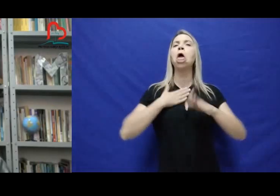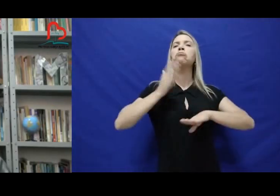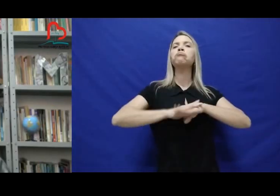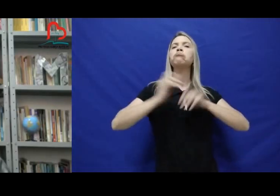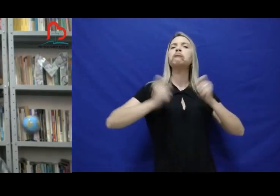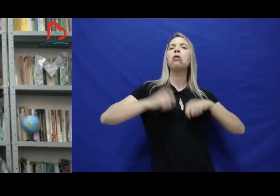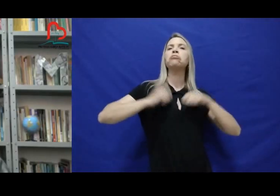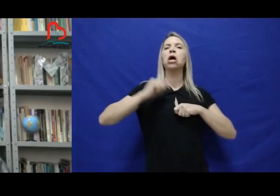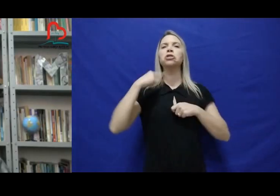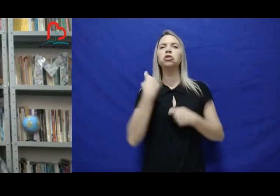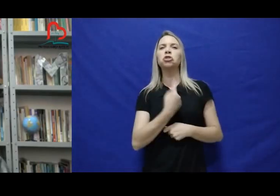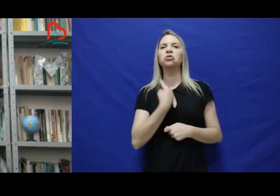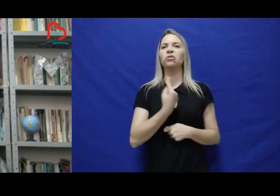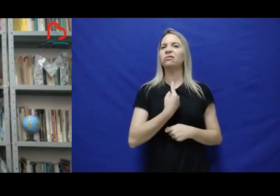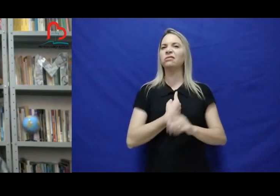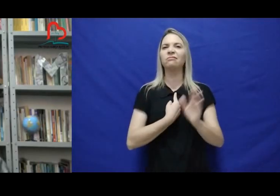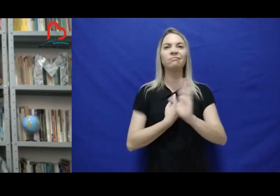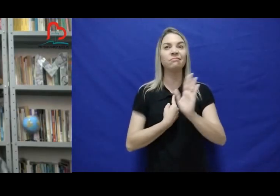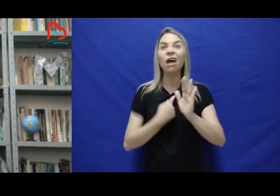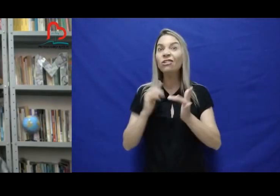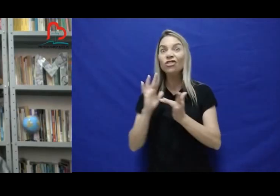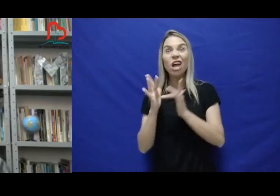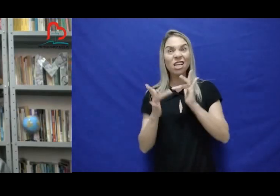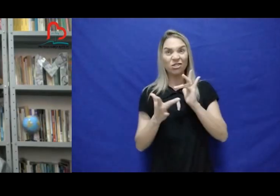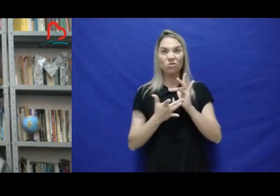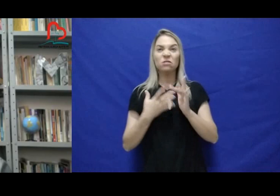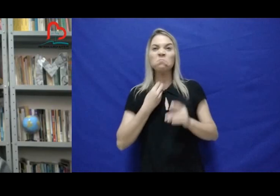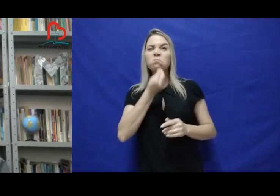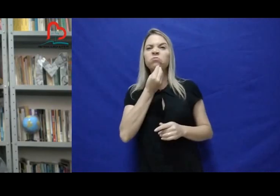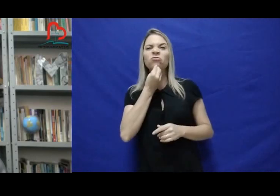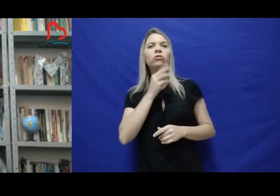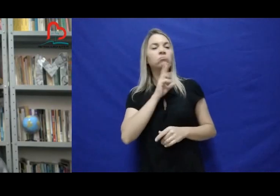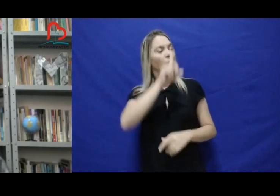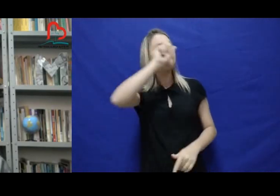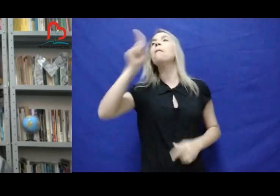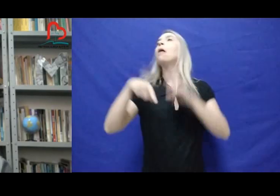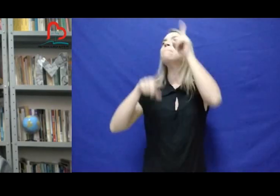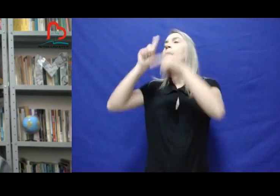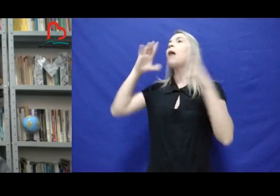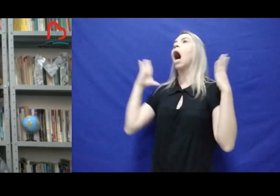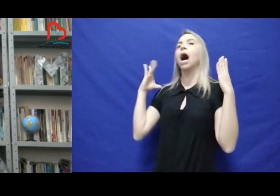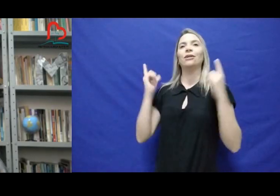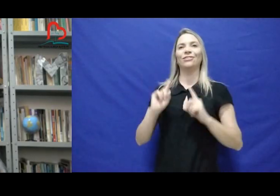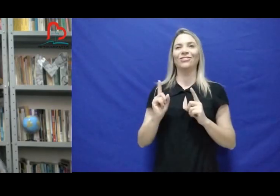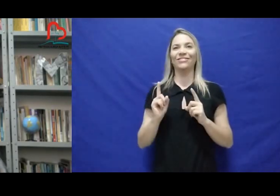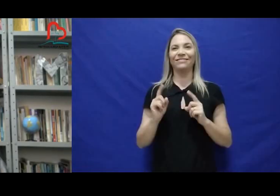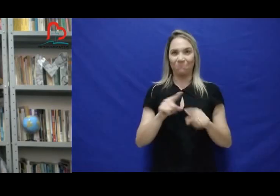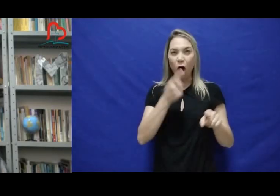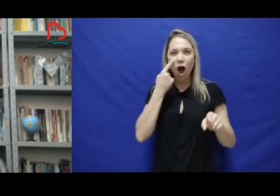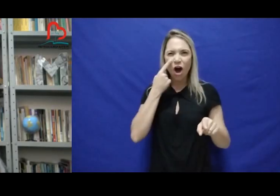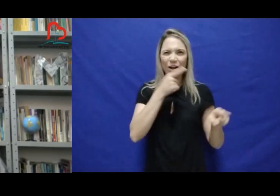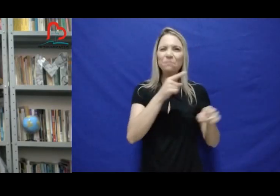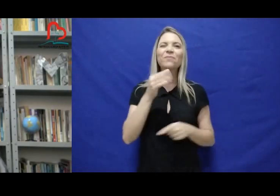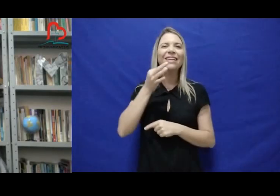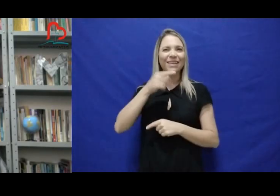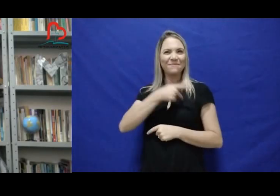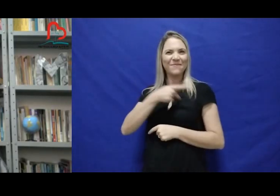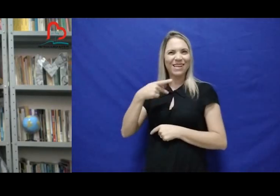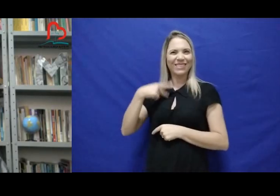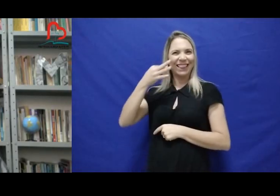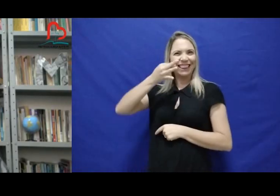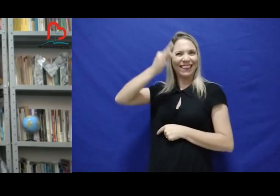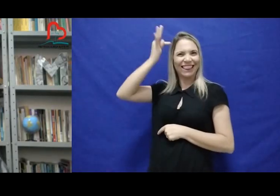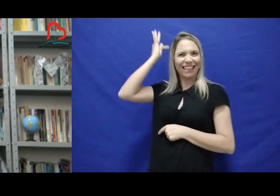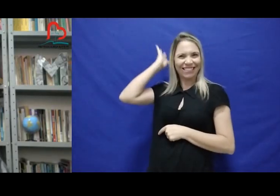era tão importante. Importante mesmo era a opinião do Pai. Lembro-me que, quando criança, quando